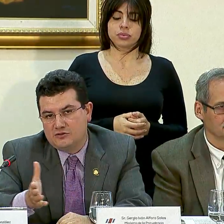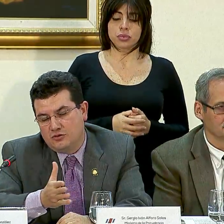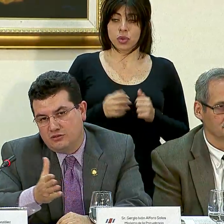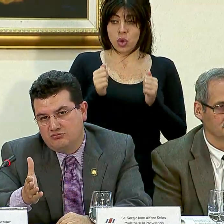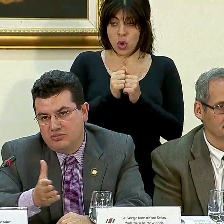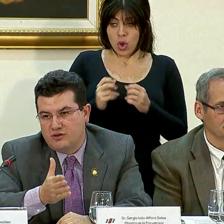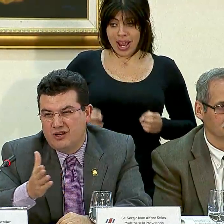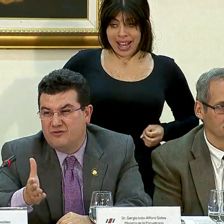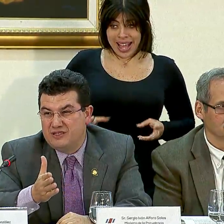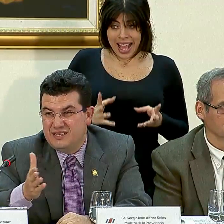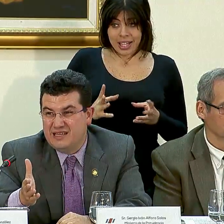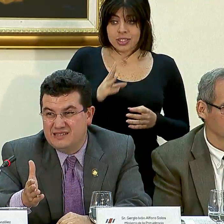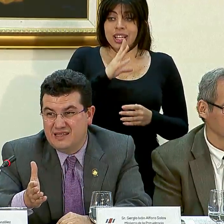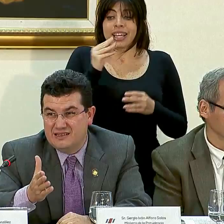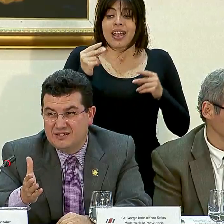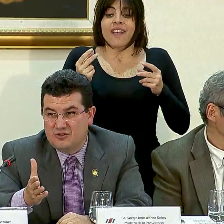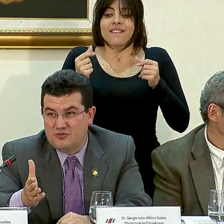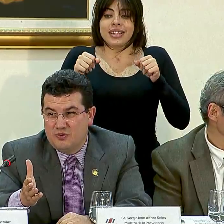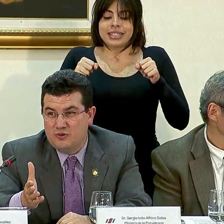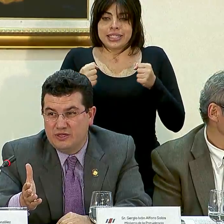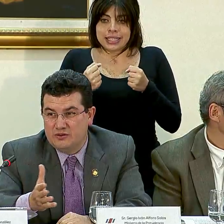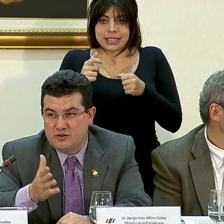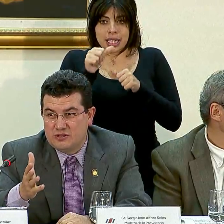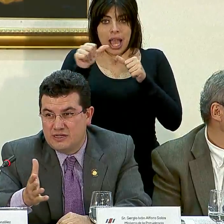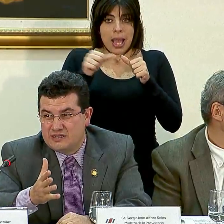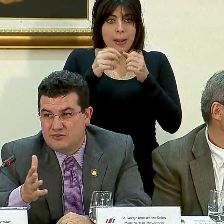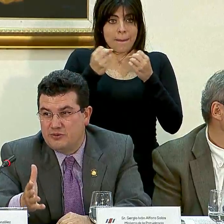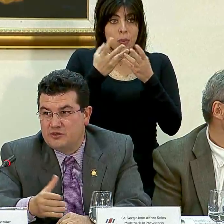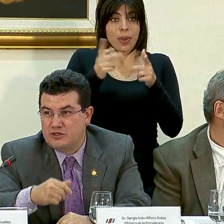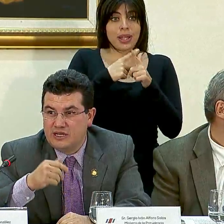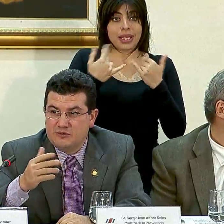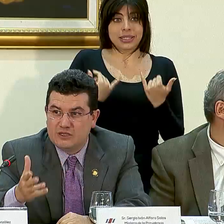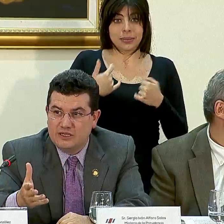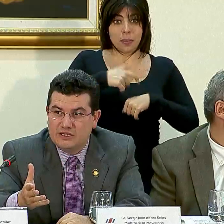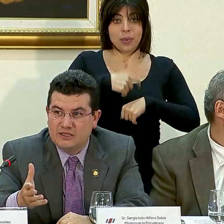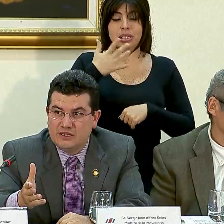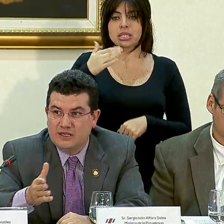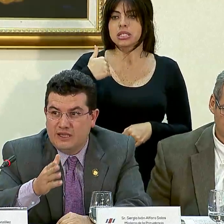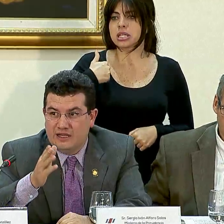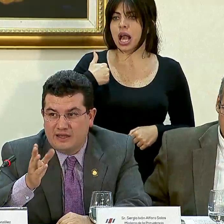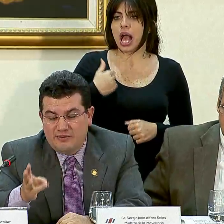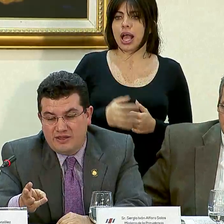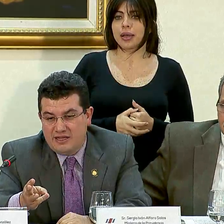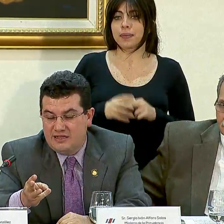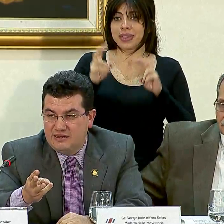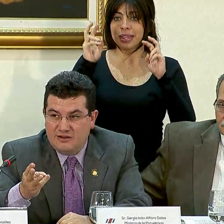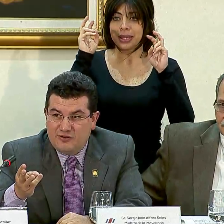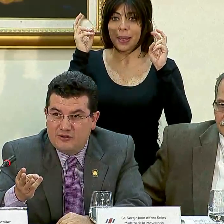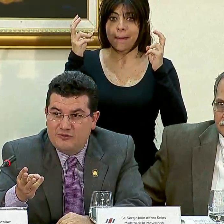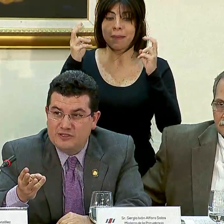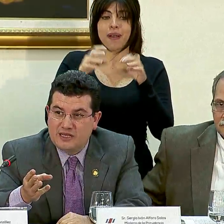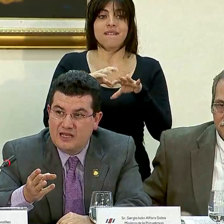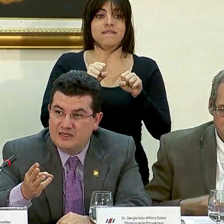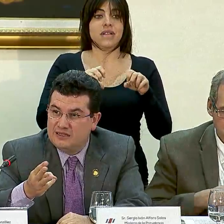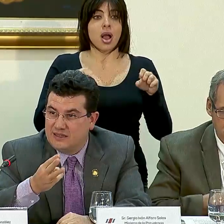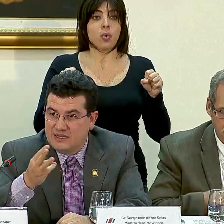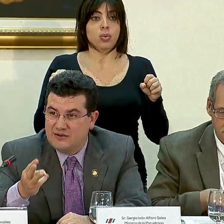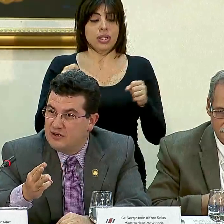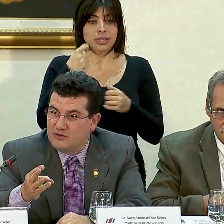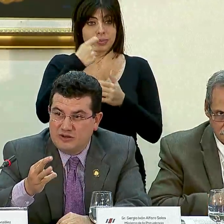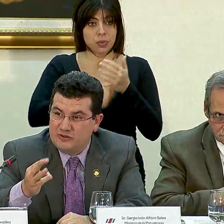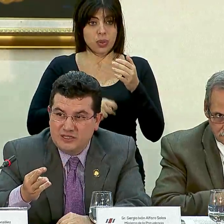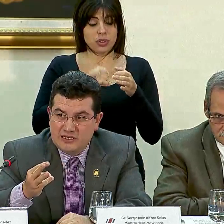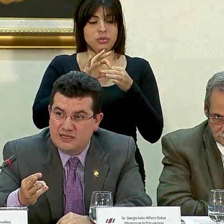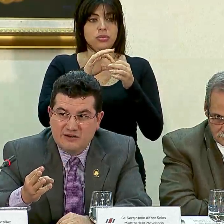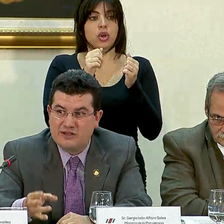Con el gasto y con la eficiencia del sector público. Entonces, en este momento tenemos ahí el tema del fraude fiscal, que tiene